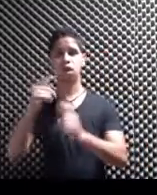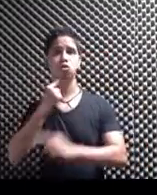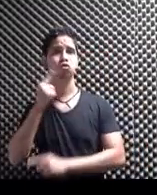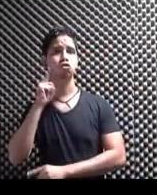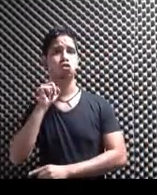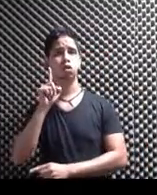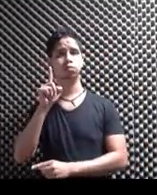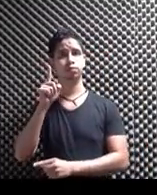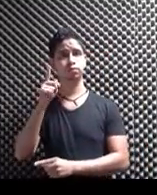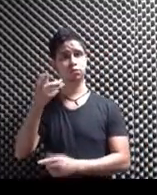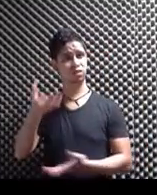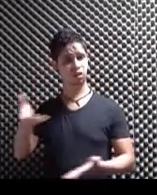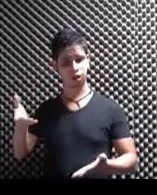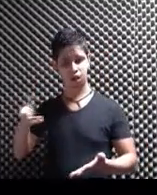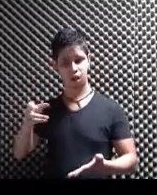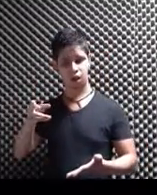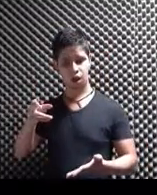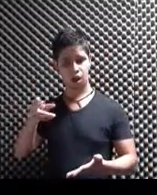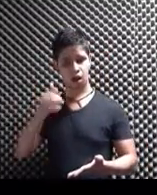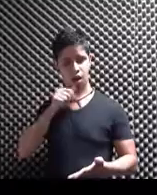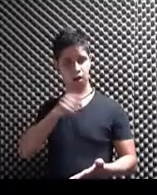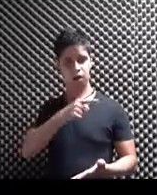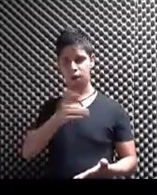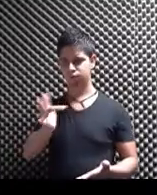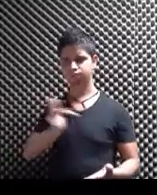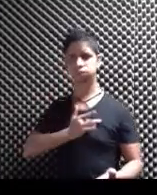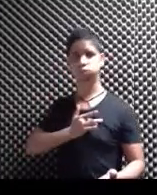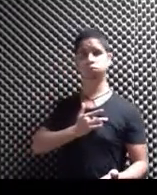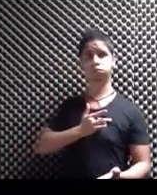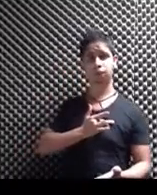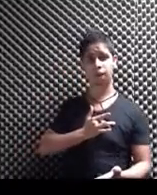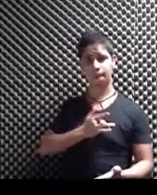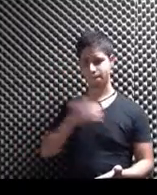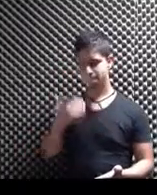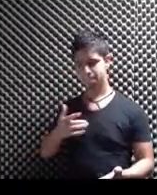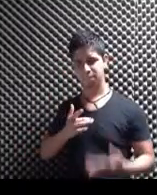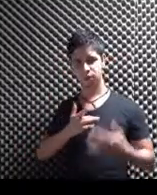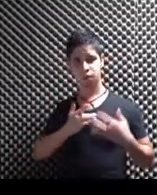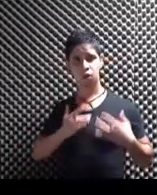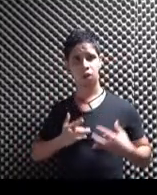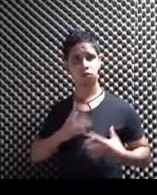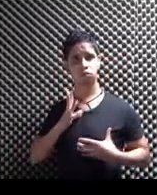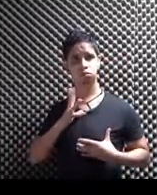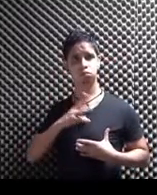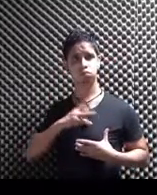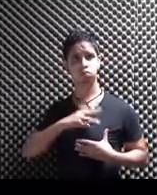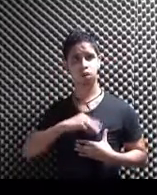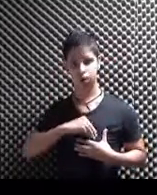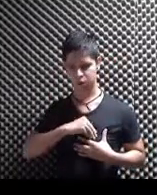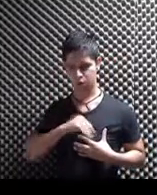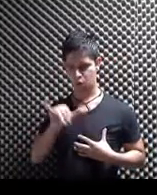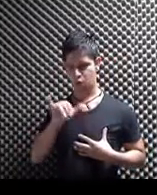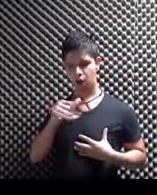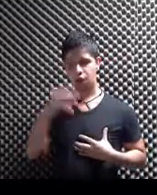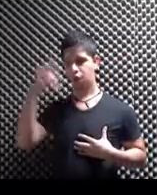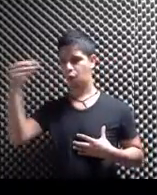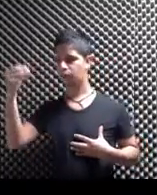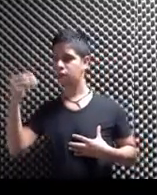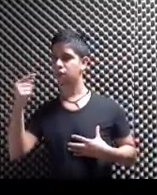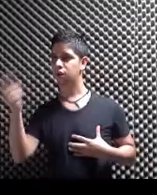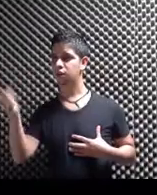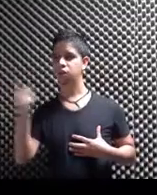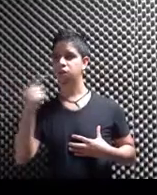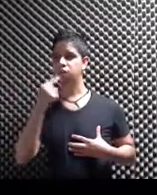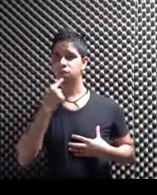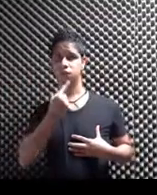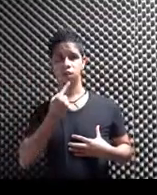o sea, no solamente ha sido algo que a mí me ha tocado, o sea, me ha calado bien profundo, sino que, ¿verdad? La compañía también es